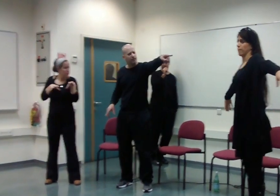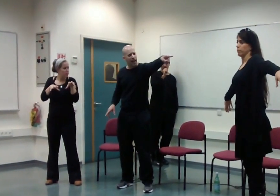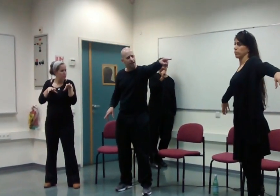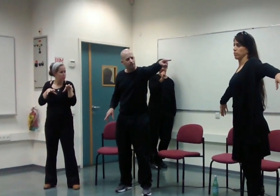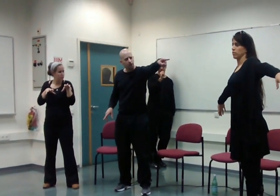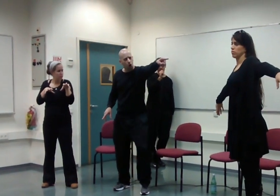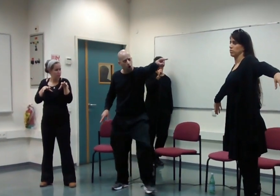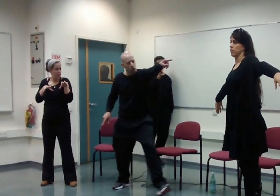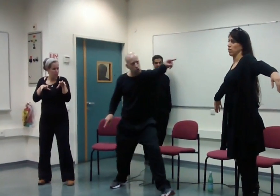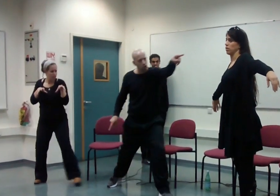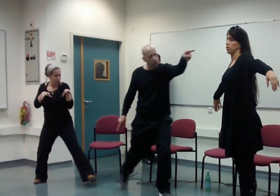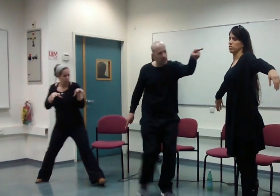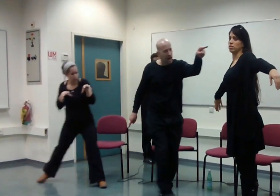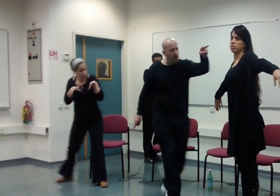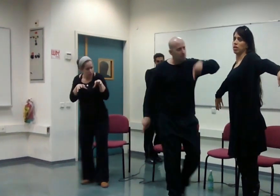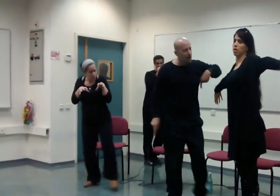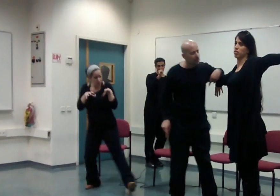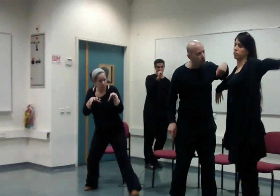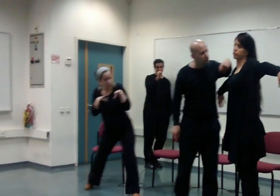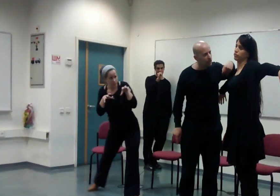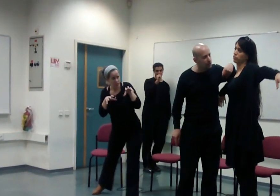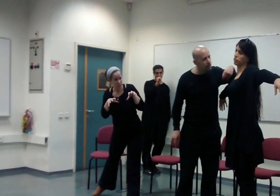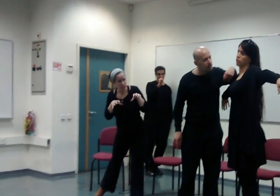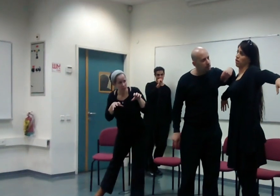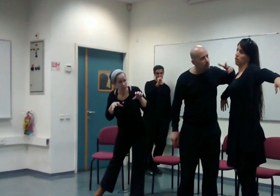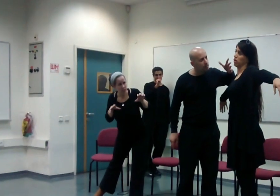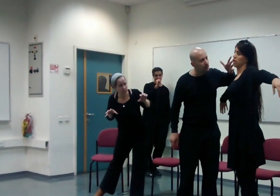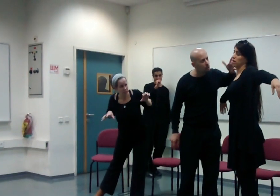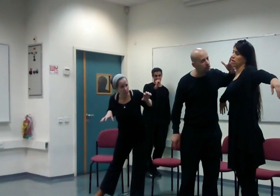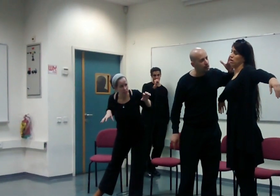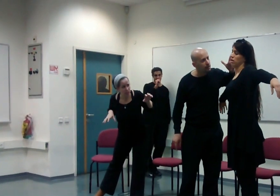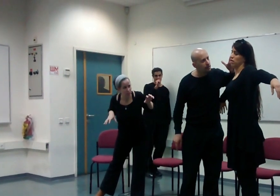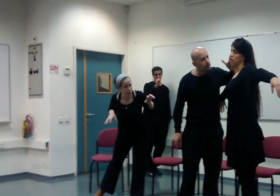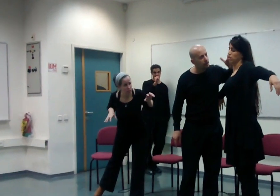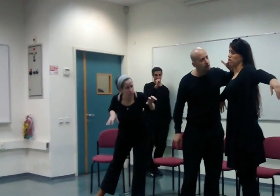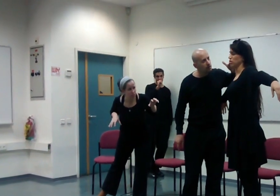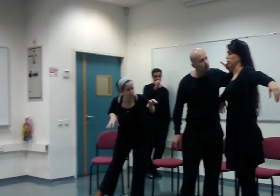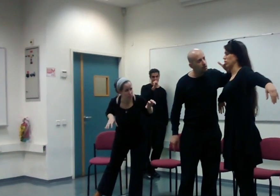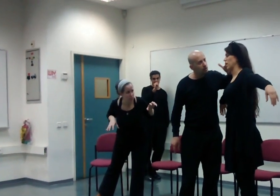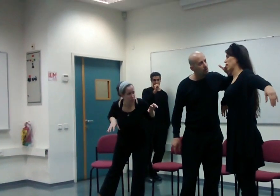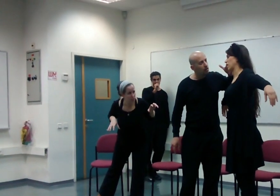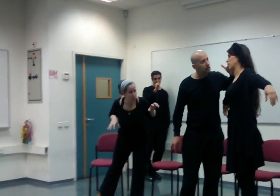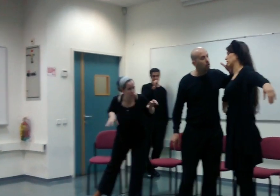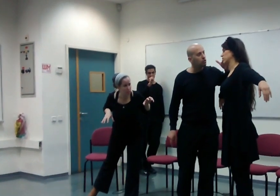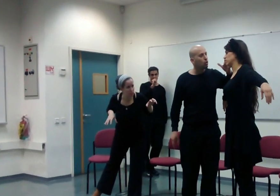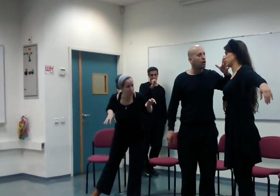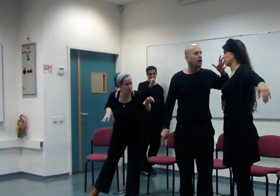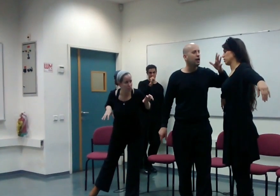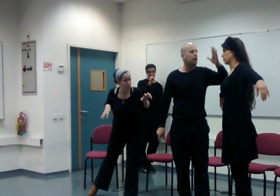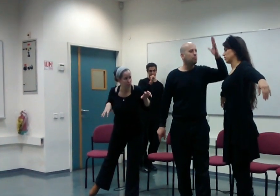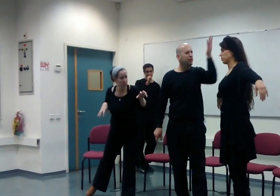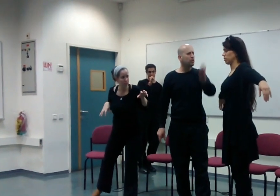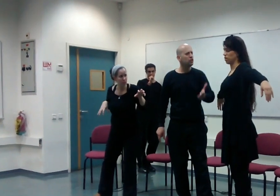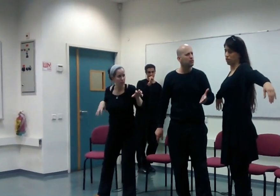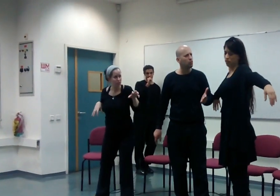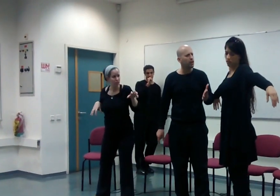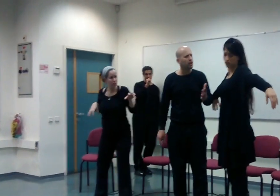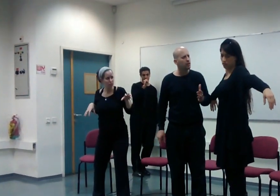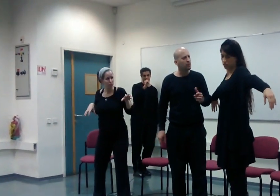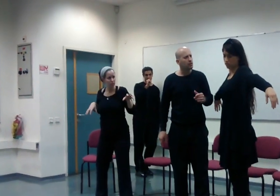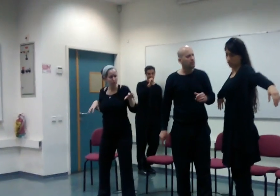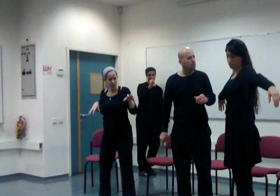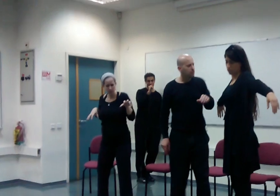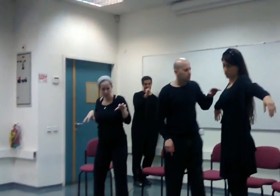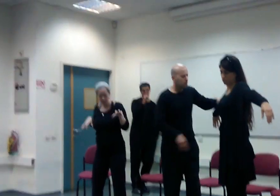אתה רוצה? או, זאת שאלה. מה אתה רוצה? מה אתה רוצה? אני לא זוכר. אתה לא זוכר? בטח שאתה